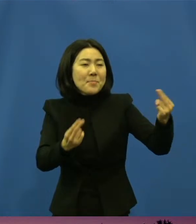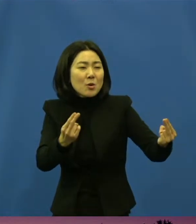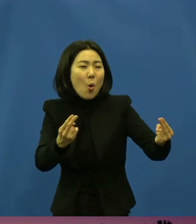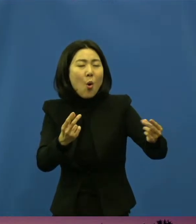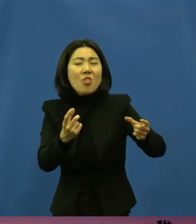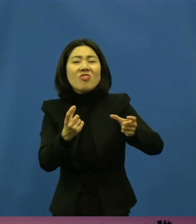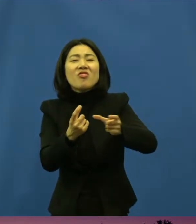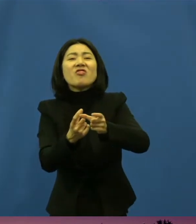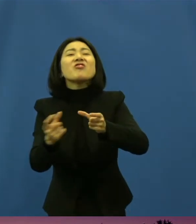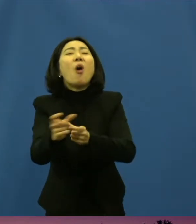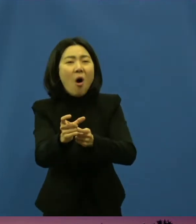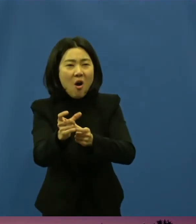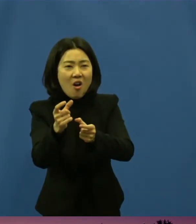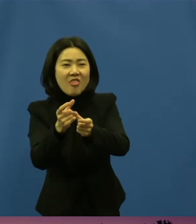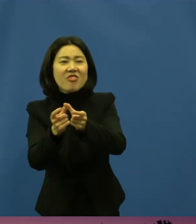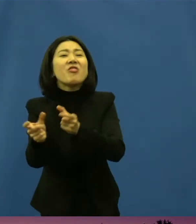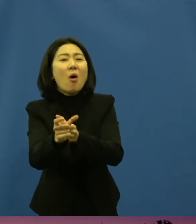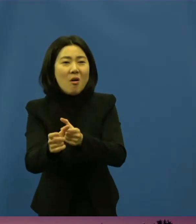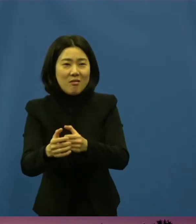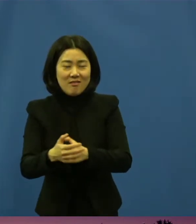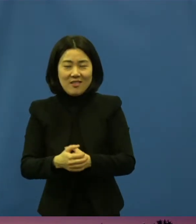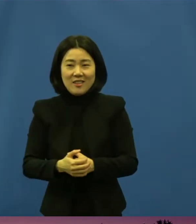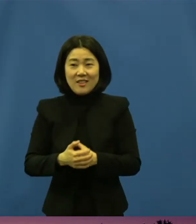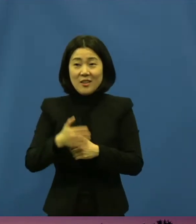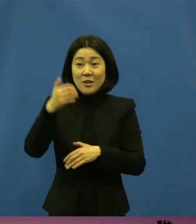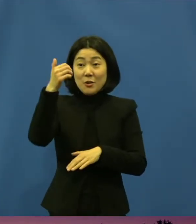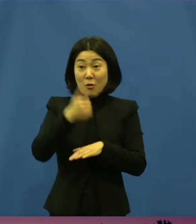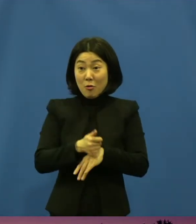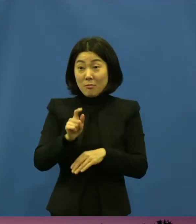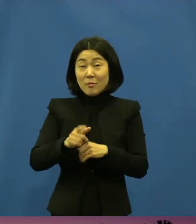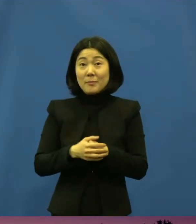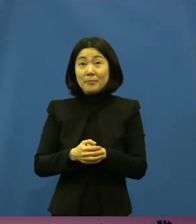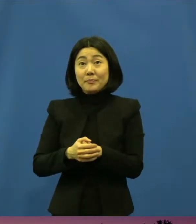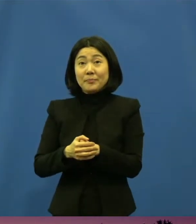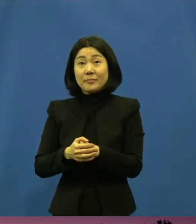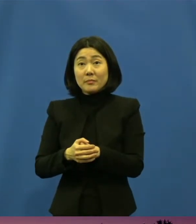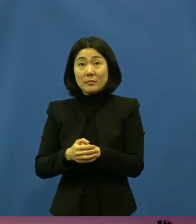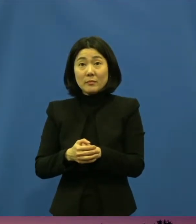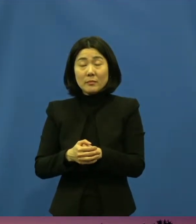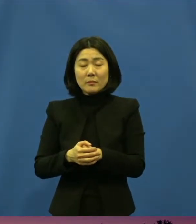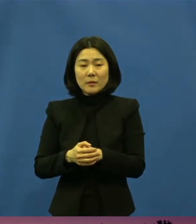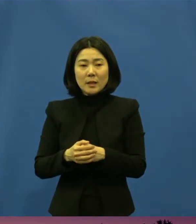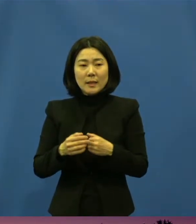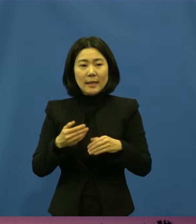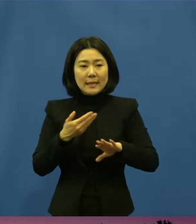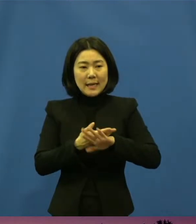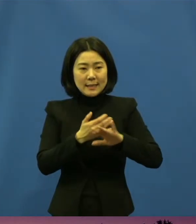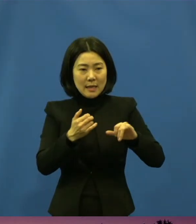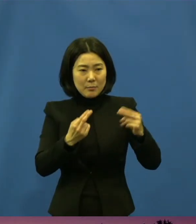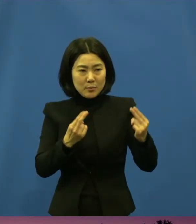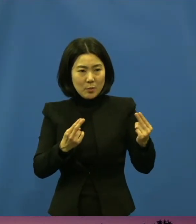그 좀 더 하니까 나중에 뭐예요? 패션에 집착을 하는 거예요.